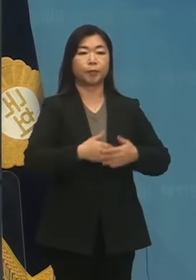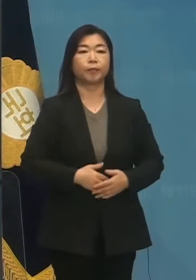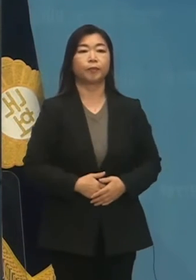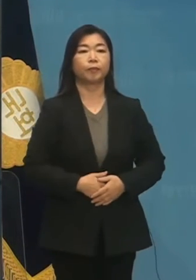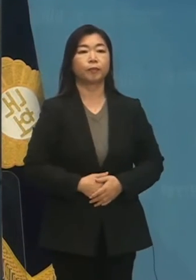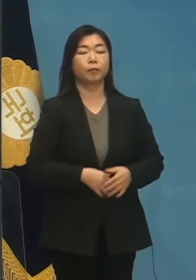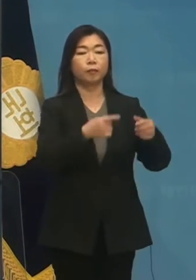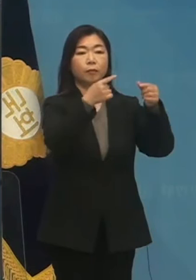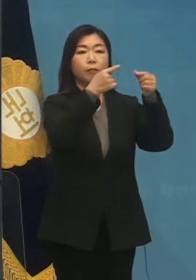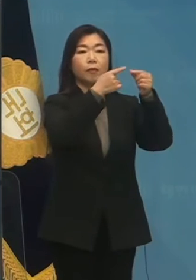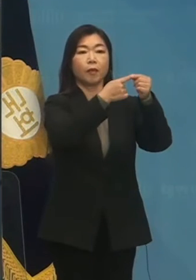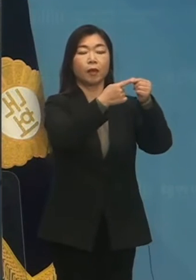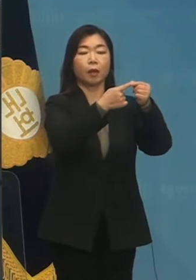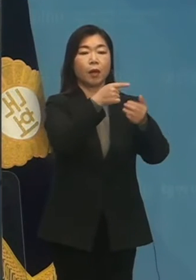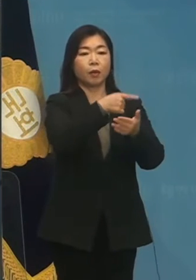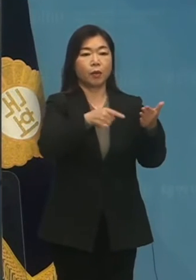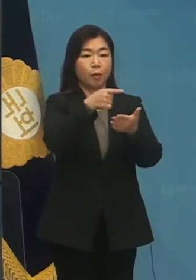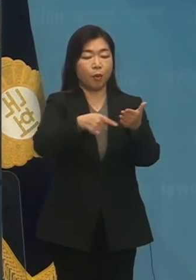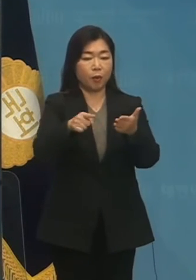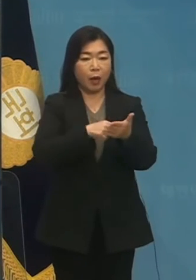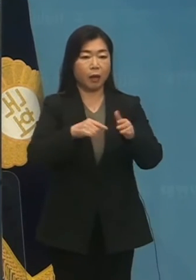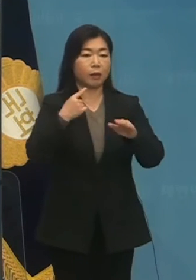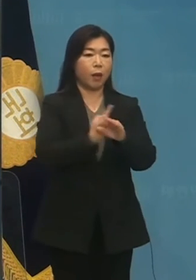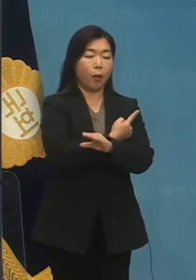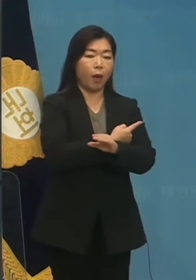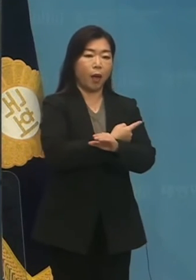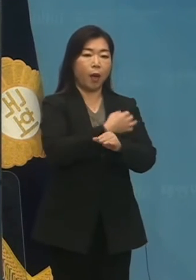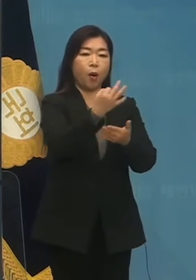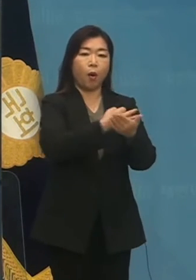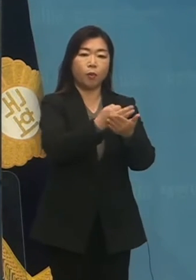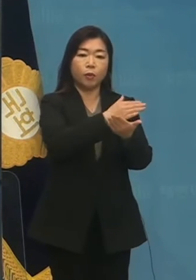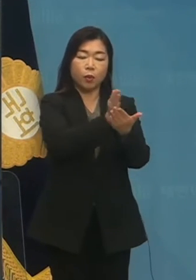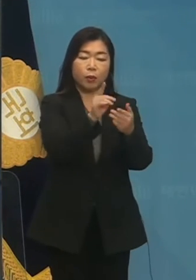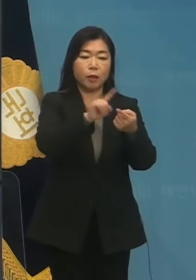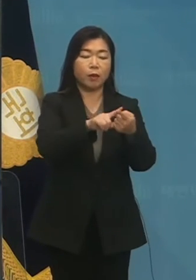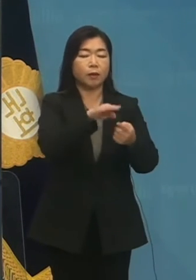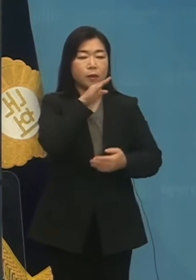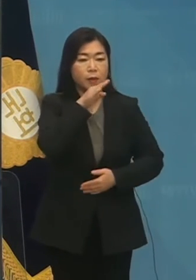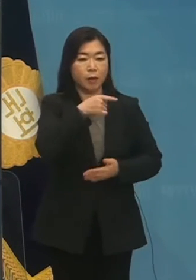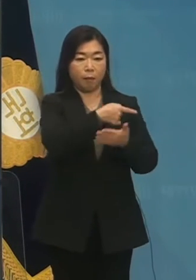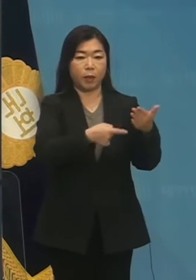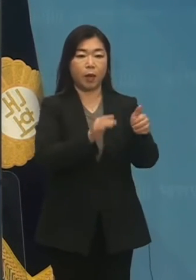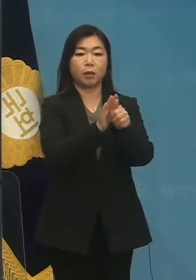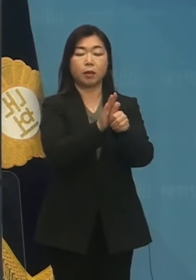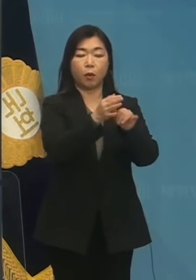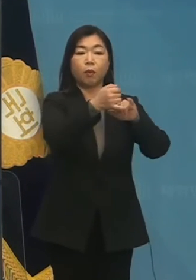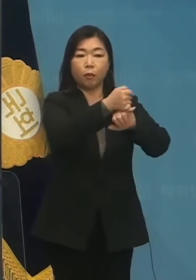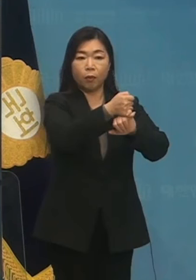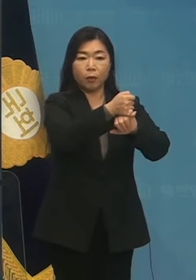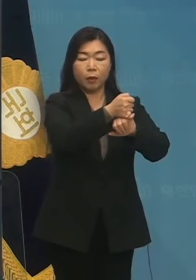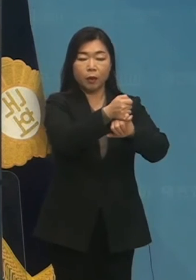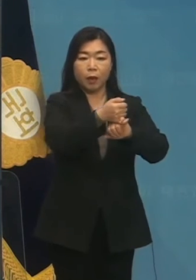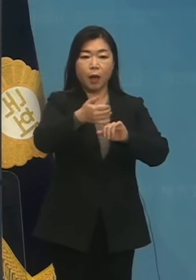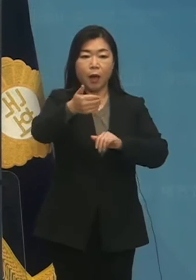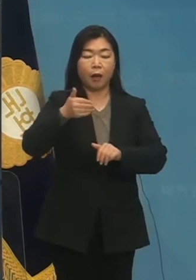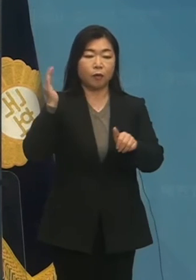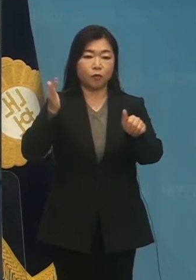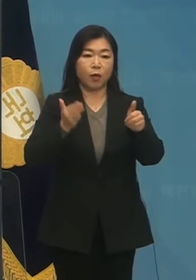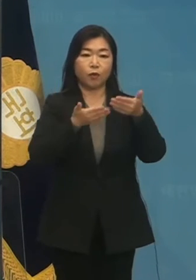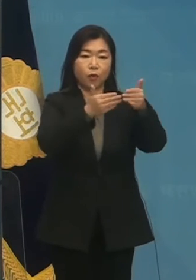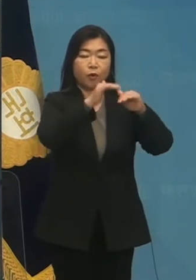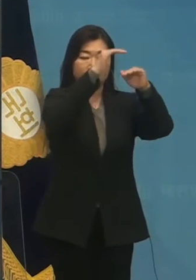촉구합니다. 첫째, 손실보상 제외 업종에 대한 실질적인 피해 지원을 해서 앞에서